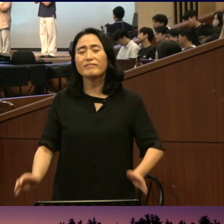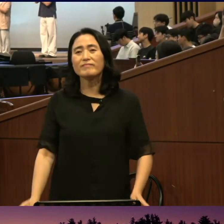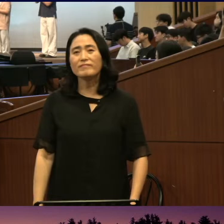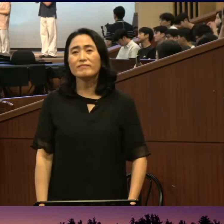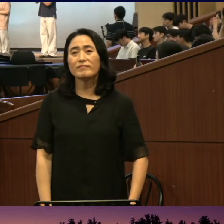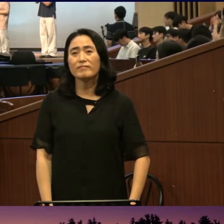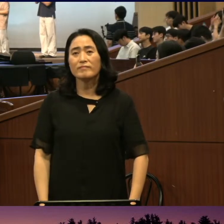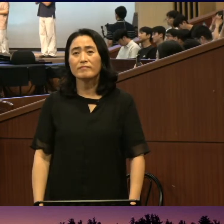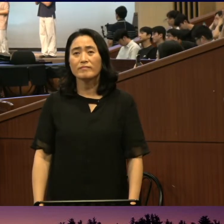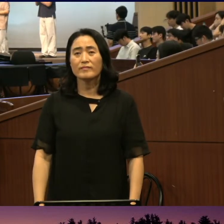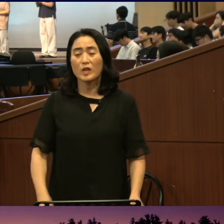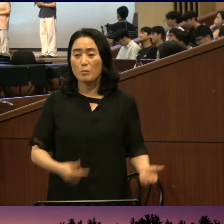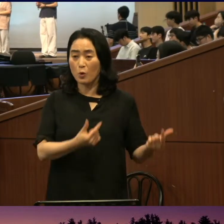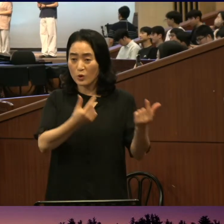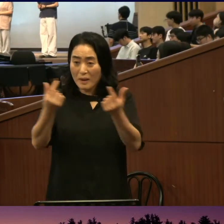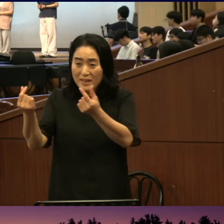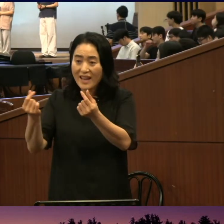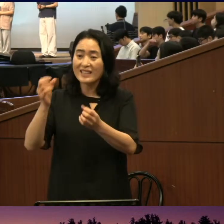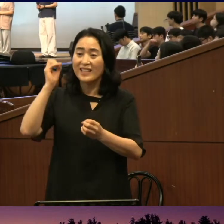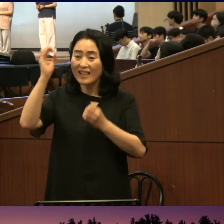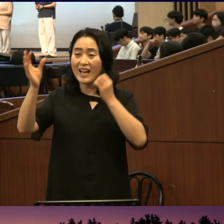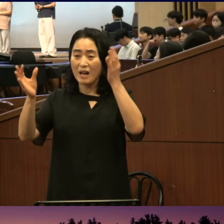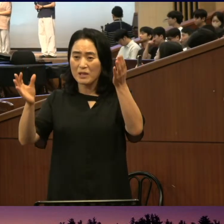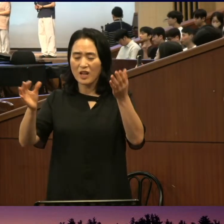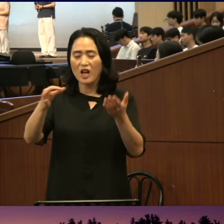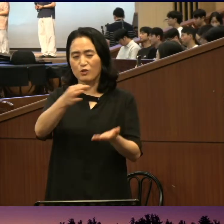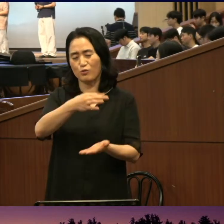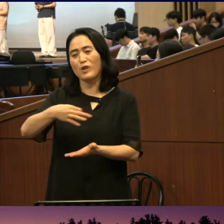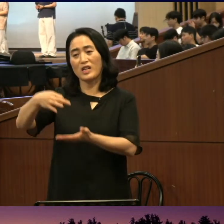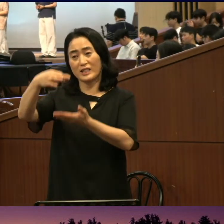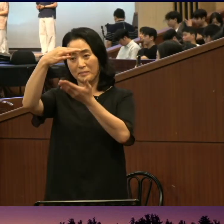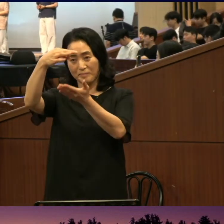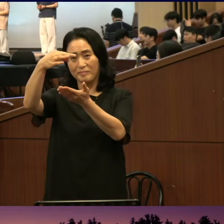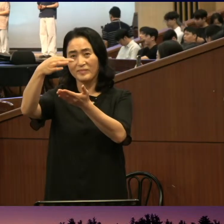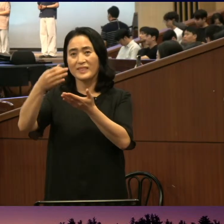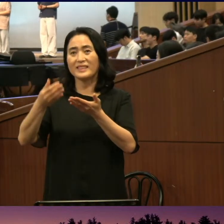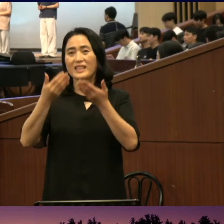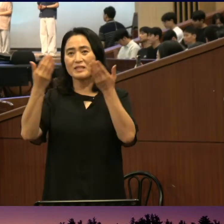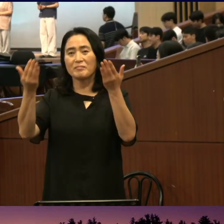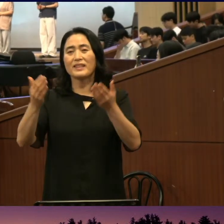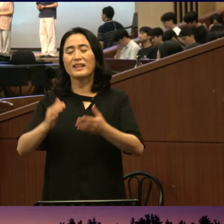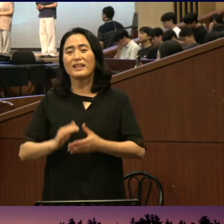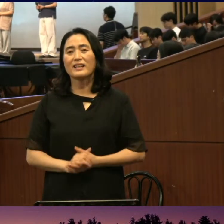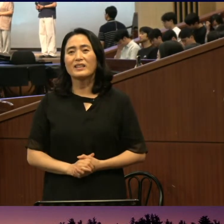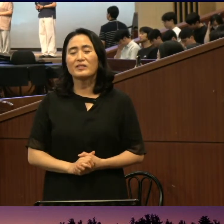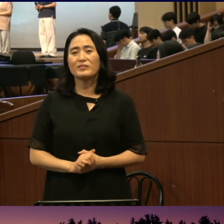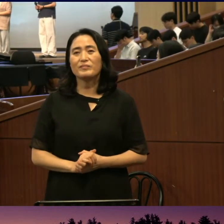이 시간 모두 함께 찬양하시면서 준비하신 귀한 힘을 올려드리겠습니다.